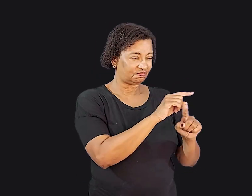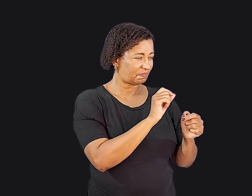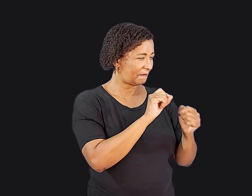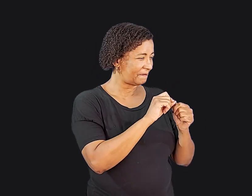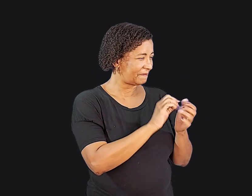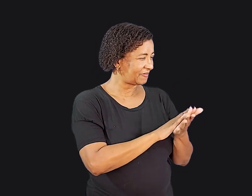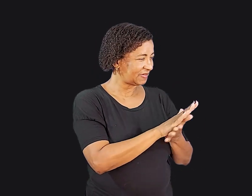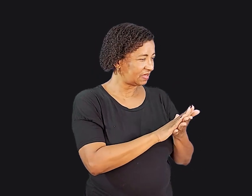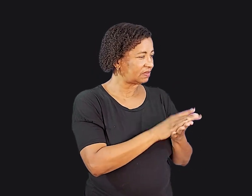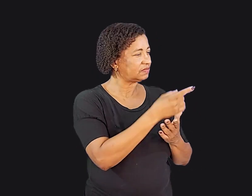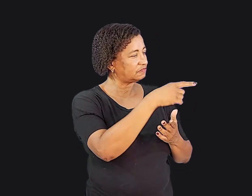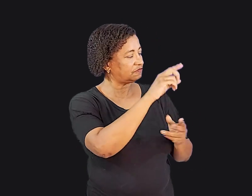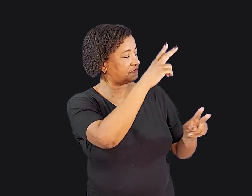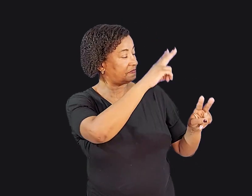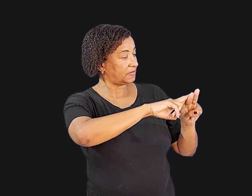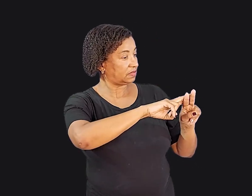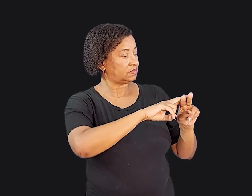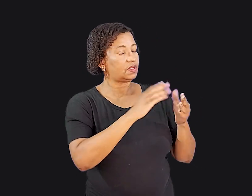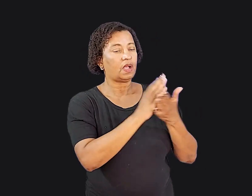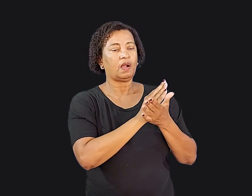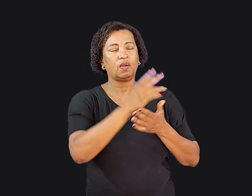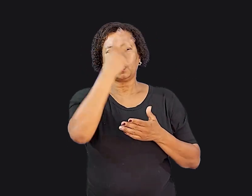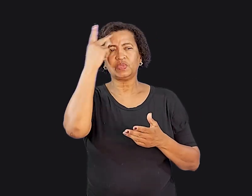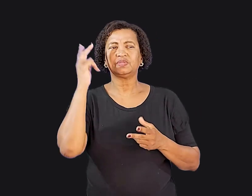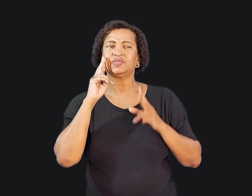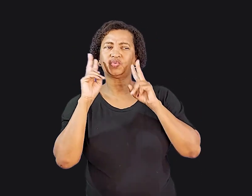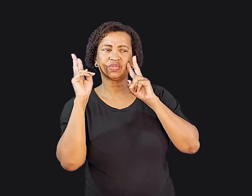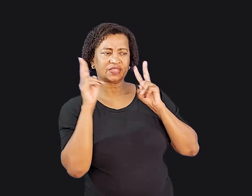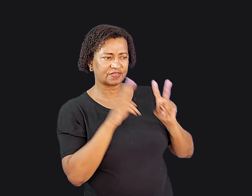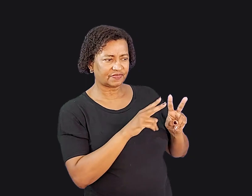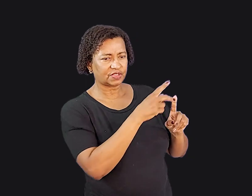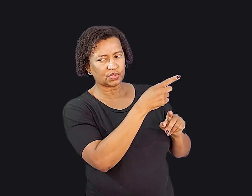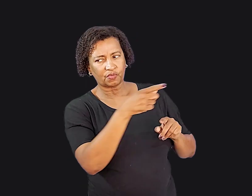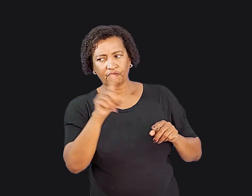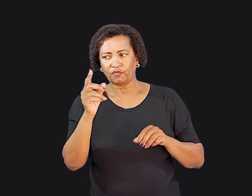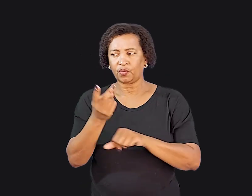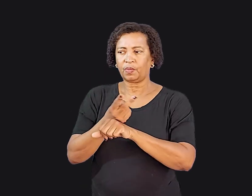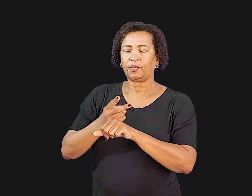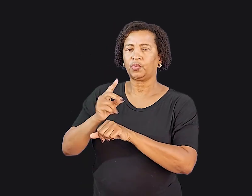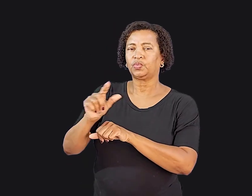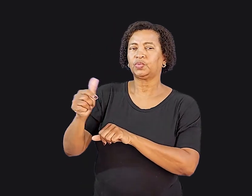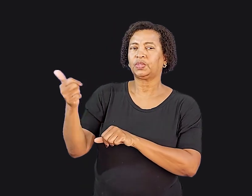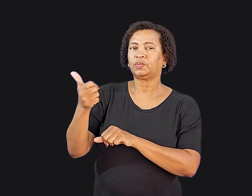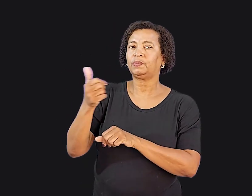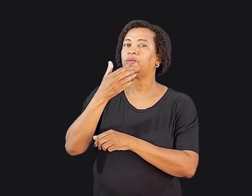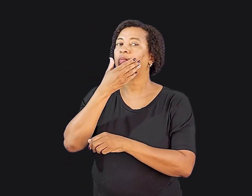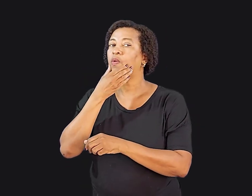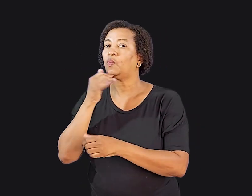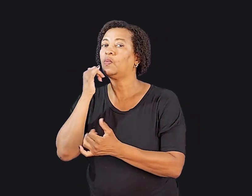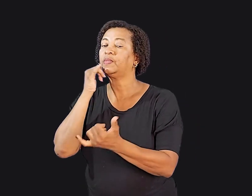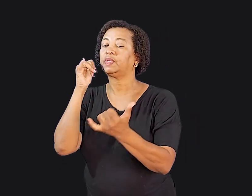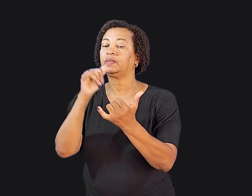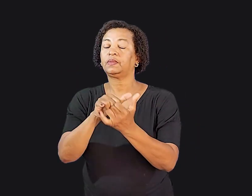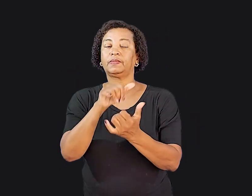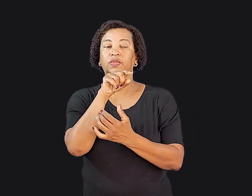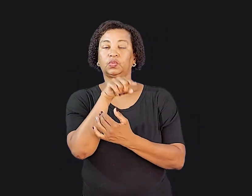lançaria na prisão. Algumas pessoas assistiram toda a cena e procuraram o primeiro credor que tinha perdoado a dívida desse